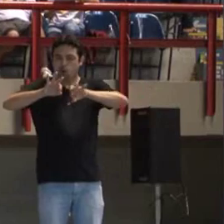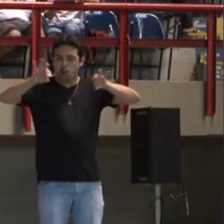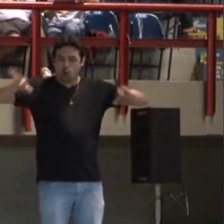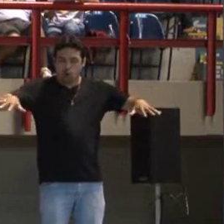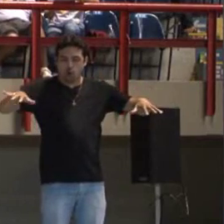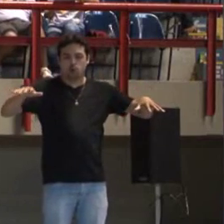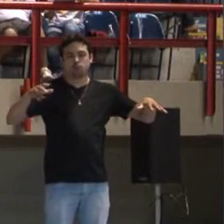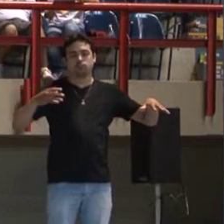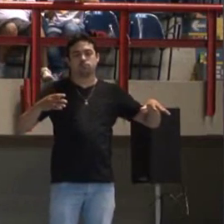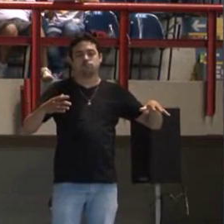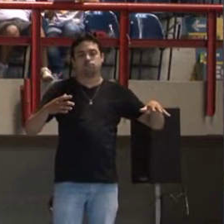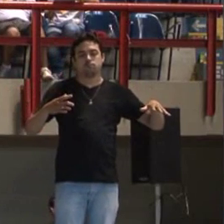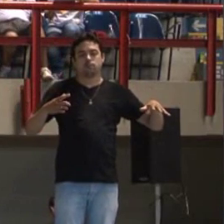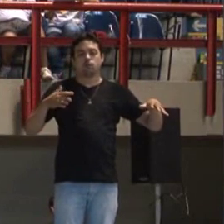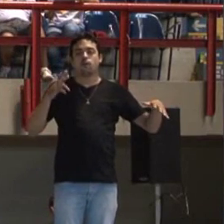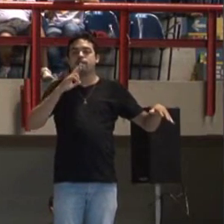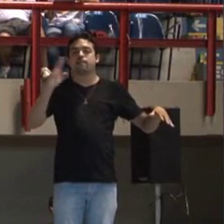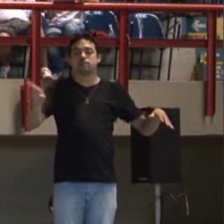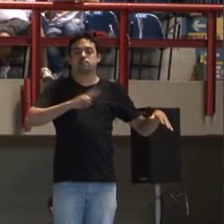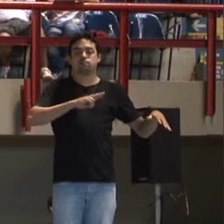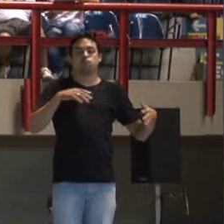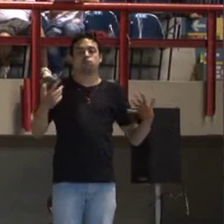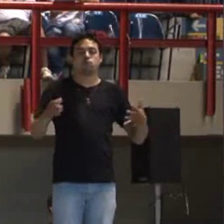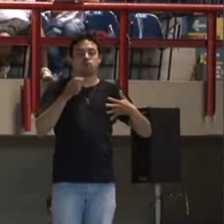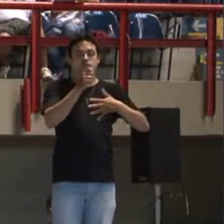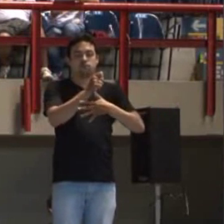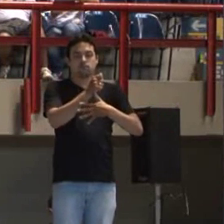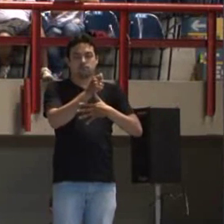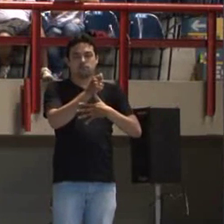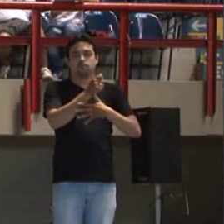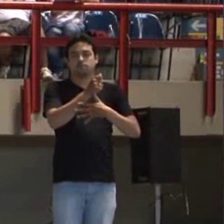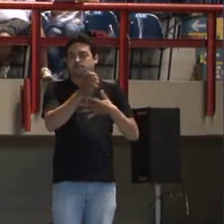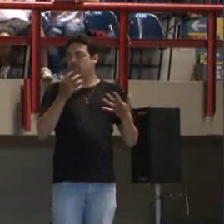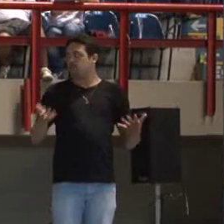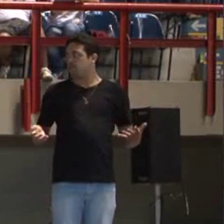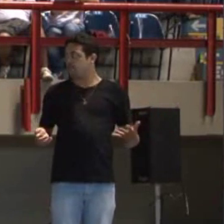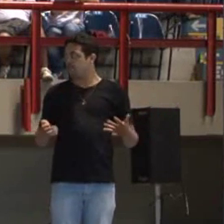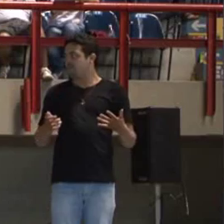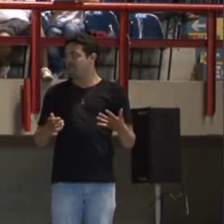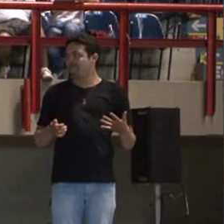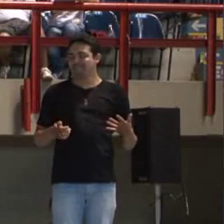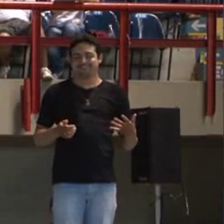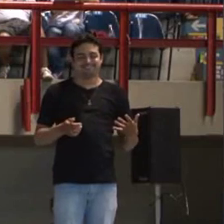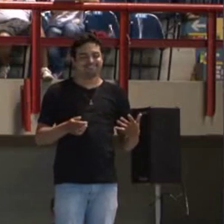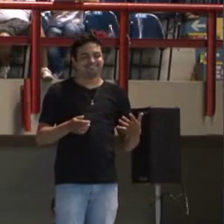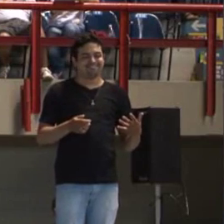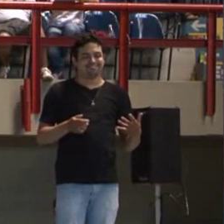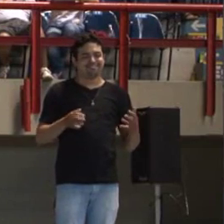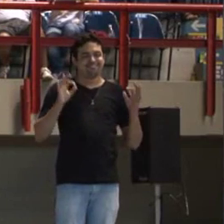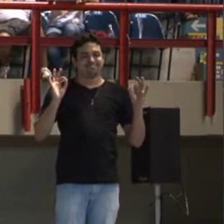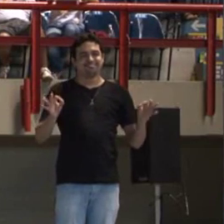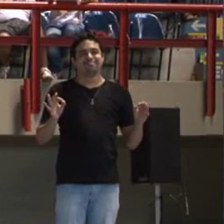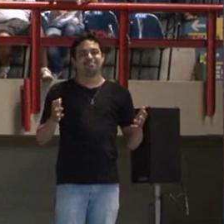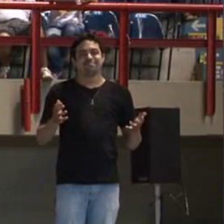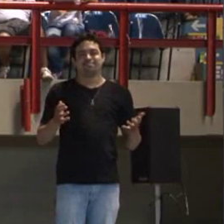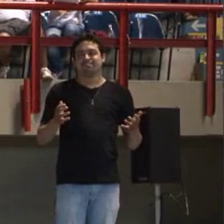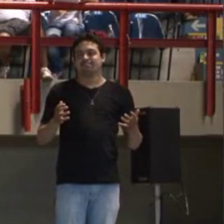gente não sobrevive. Qual é a resposta da primeira? Qual é a A? Tá certo?